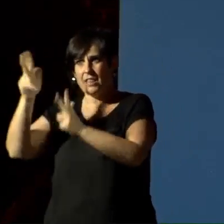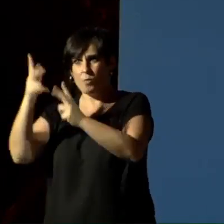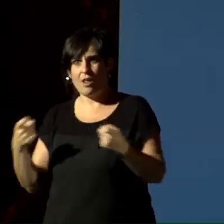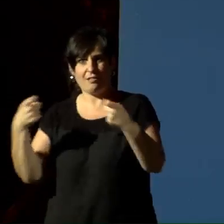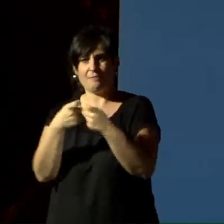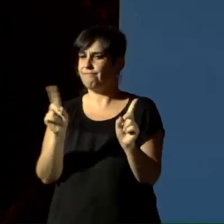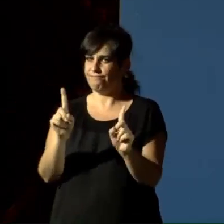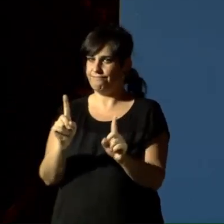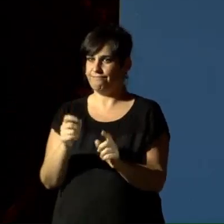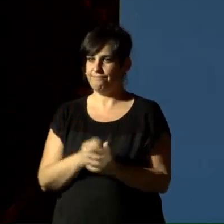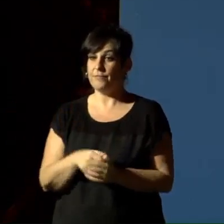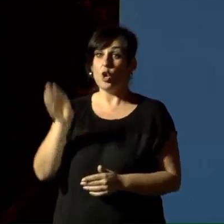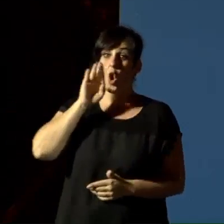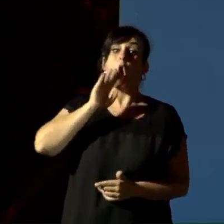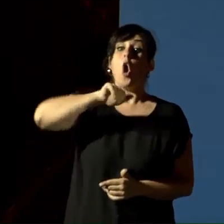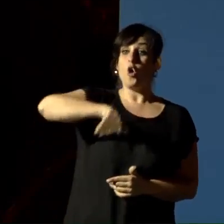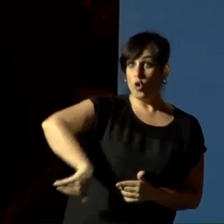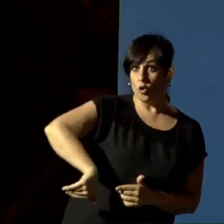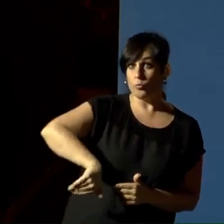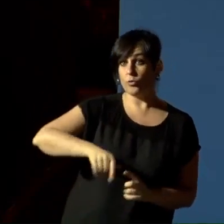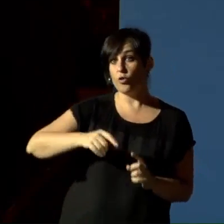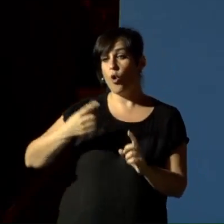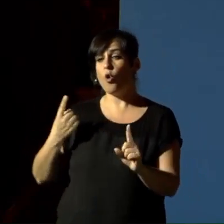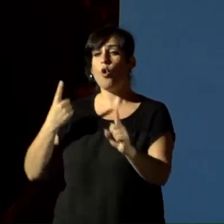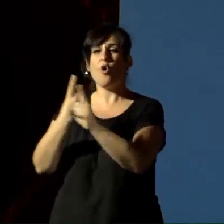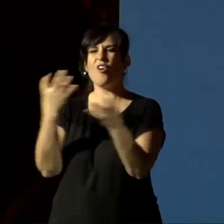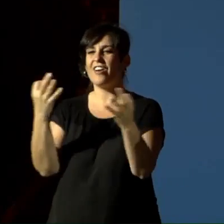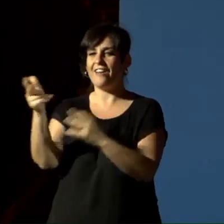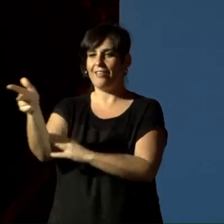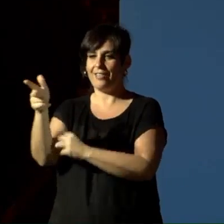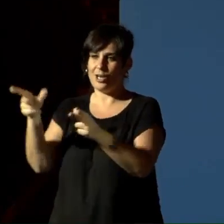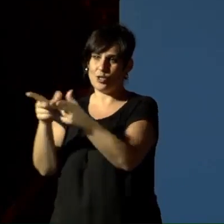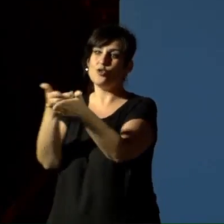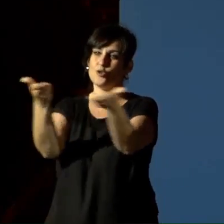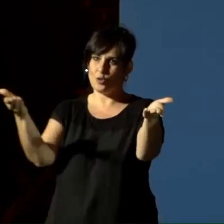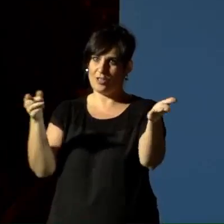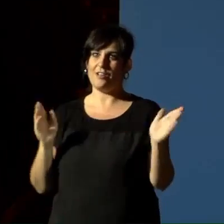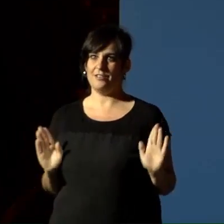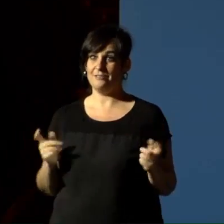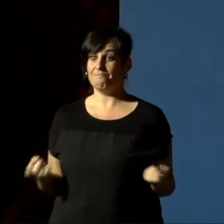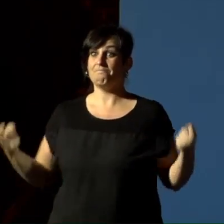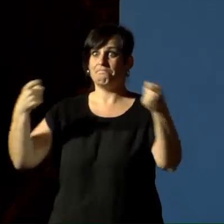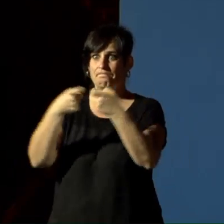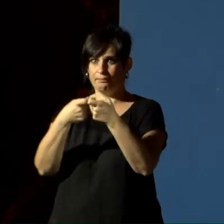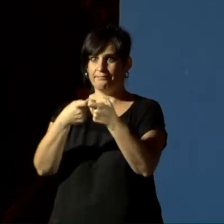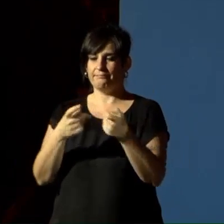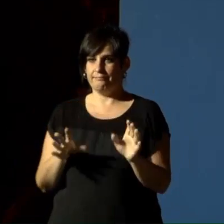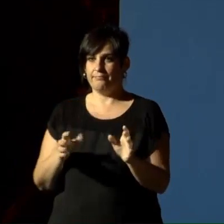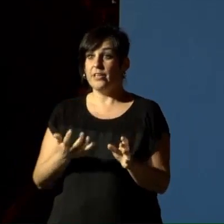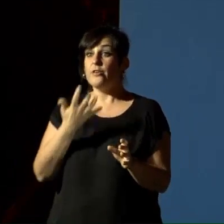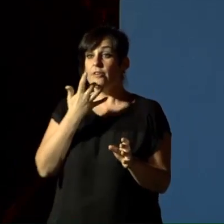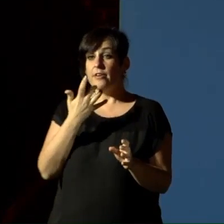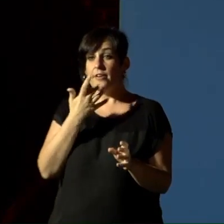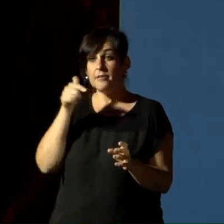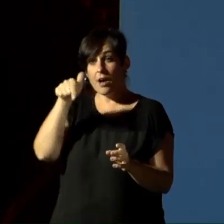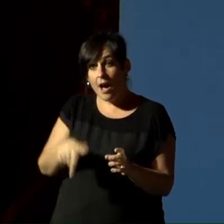A confrontación é da corrupción contra os dereitos sociais. Non vai haber